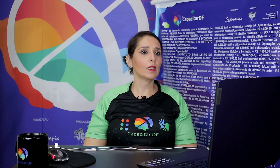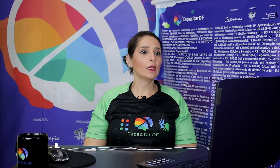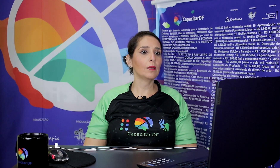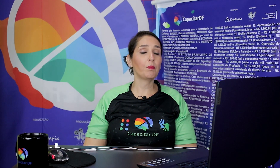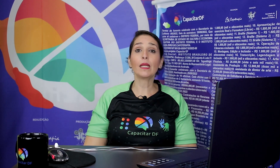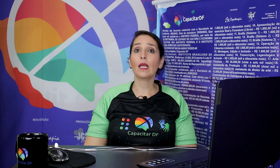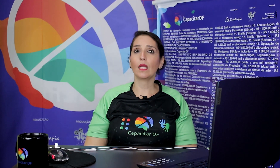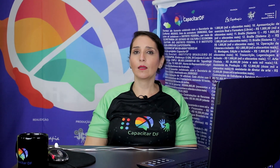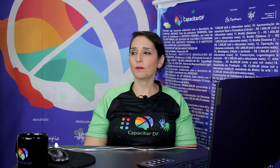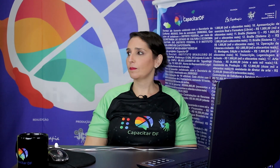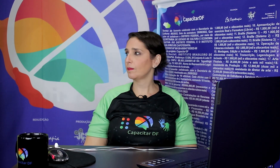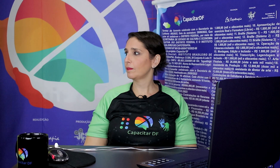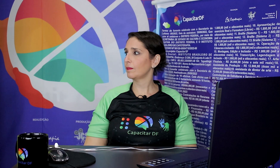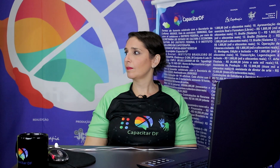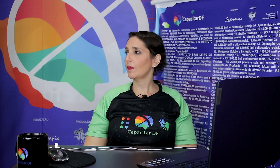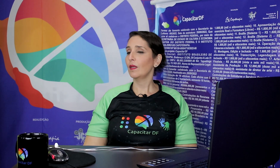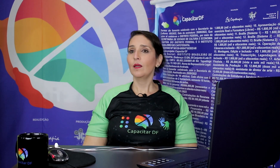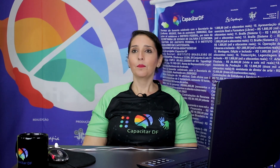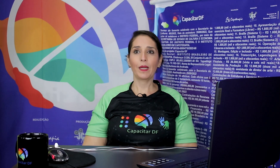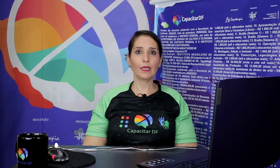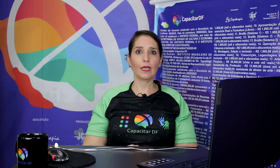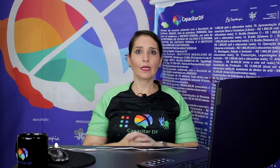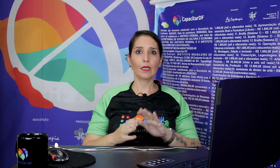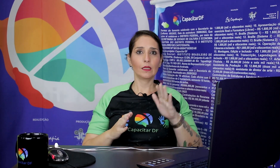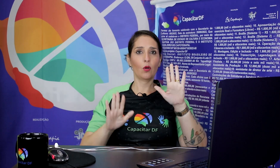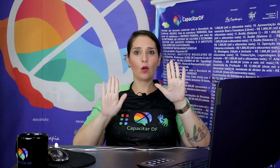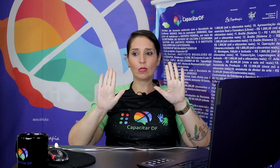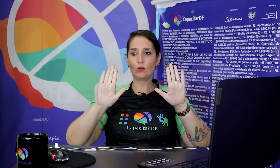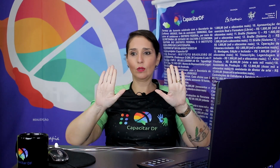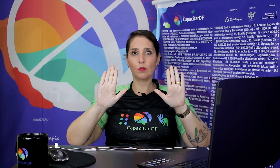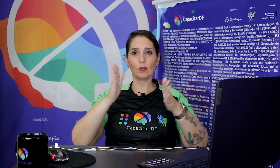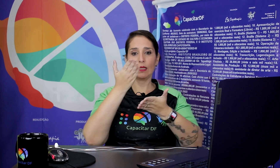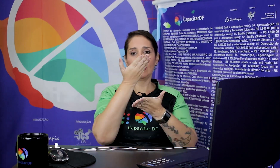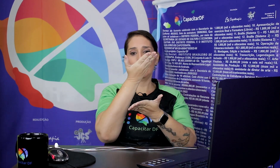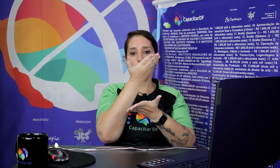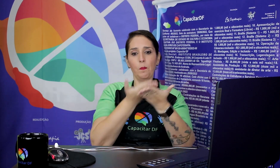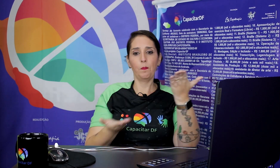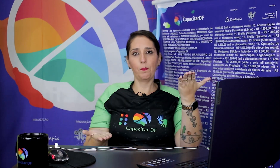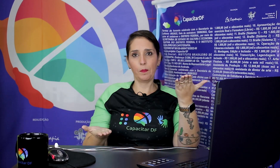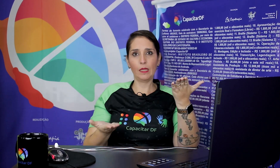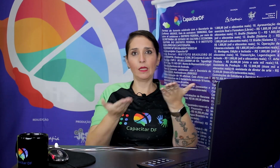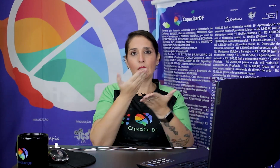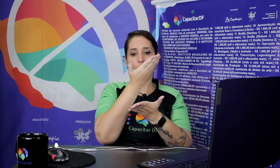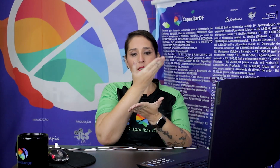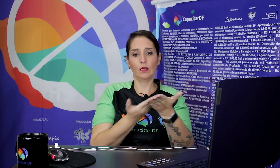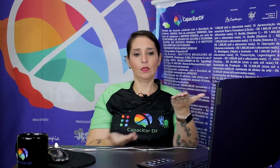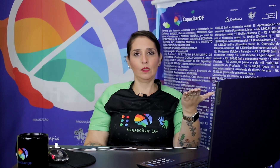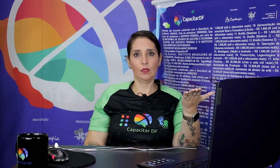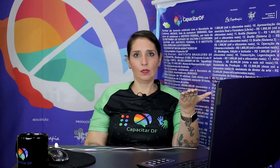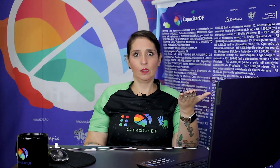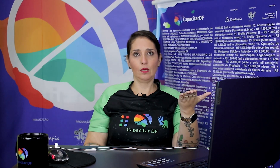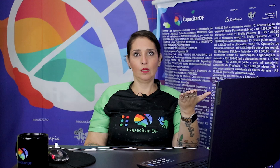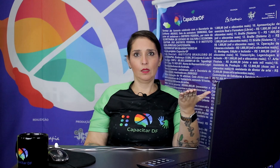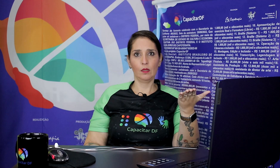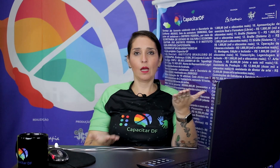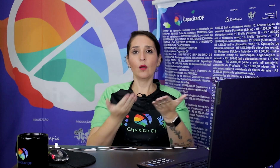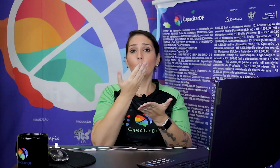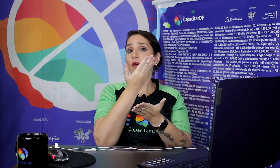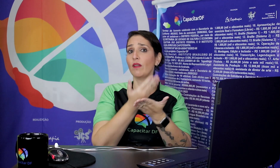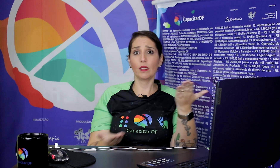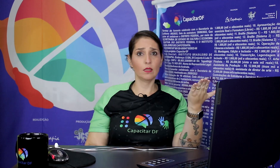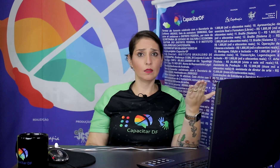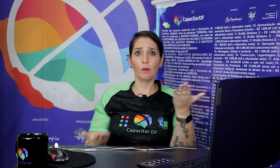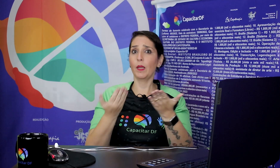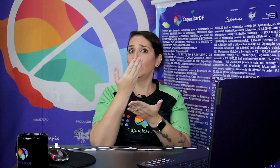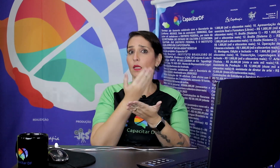Vamos ver, perder. Perder. Então, ó, as duas mãos assim, perder. Tá?